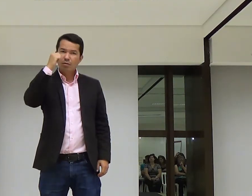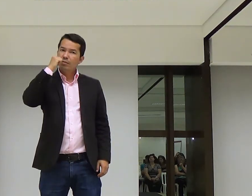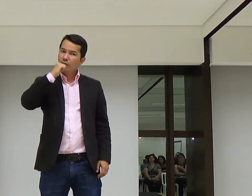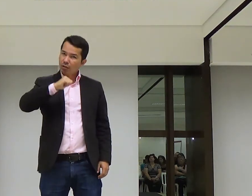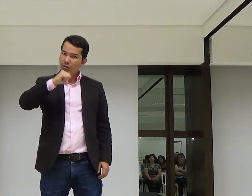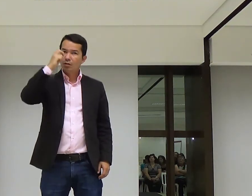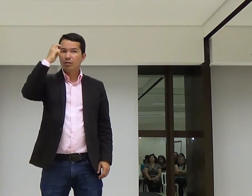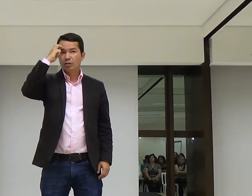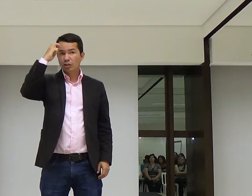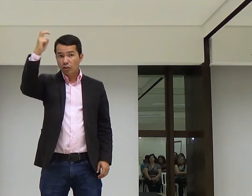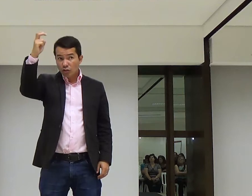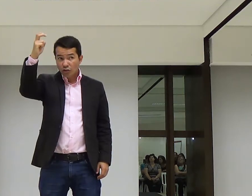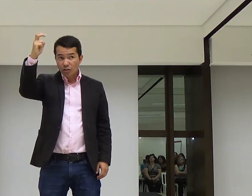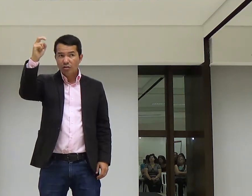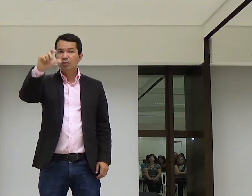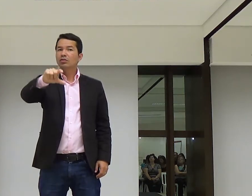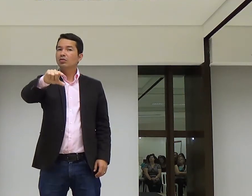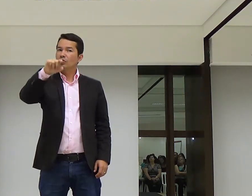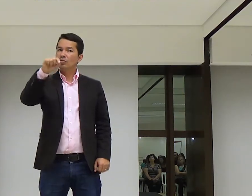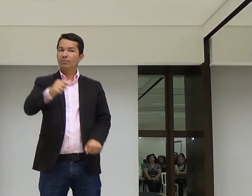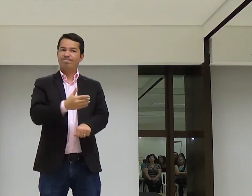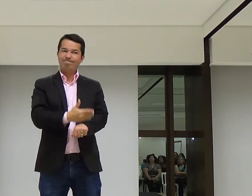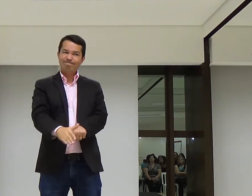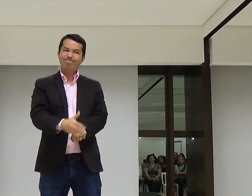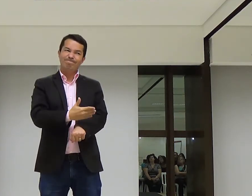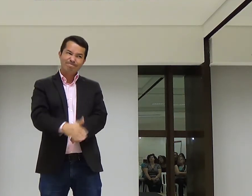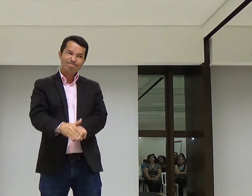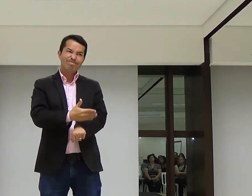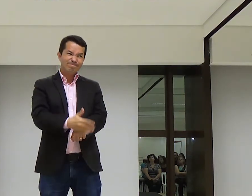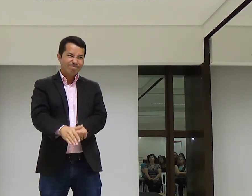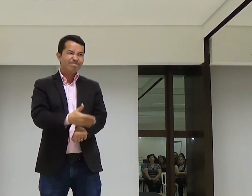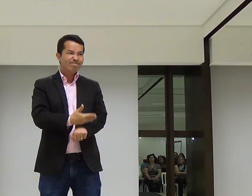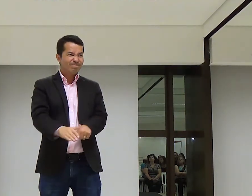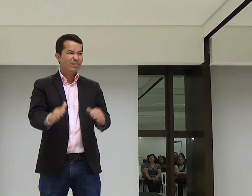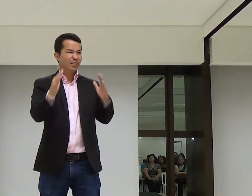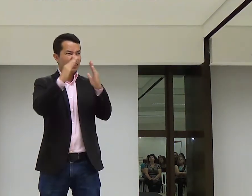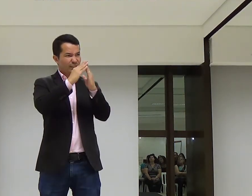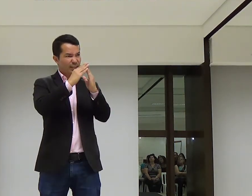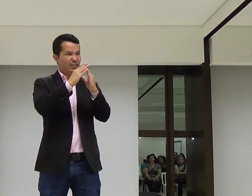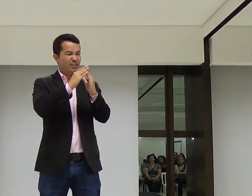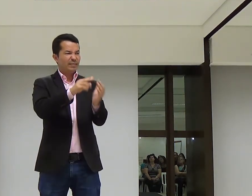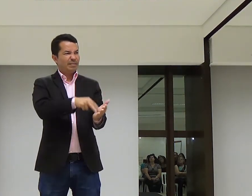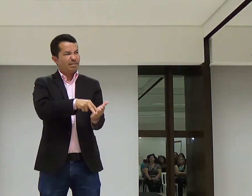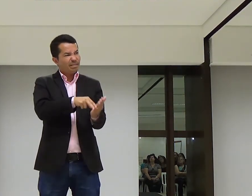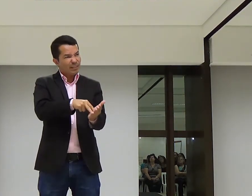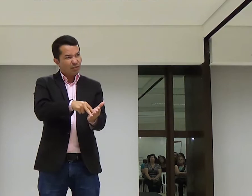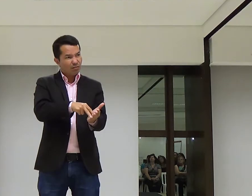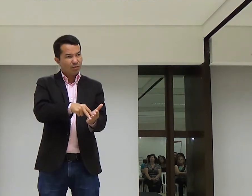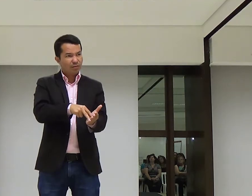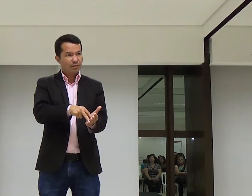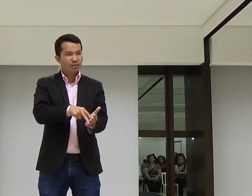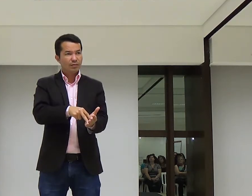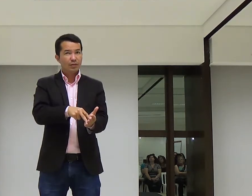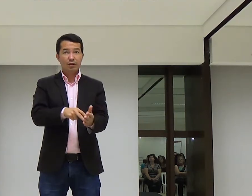ensina homens cheios de inteligência a fazer a sua casa